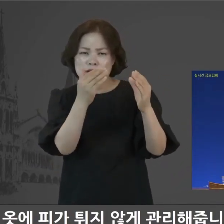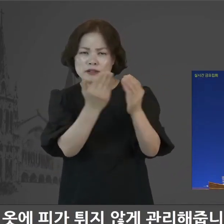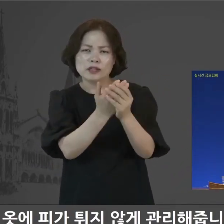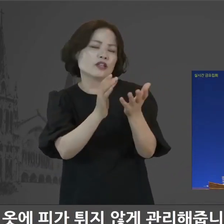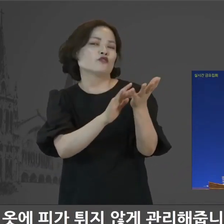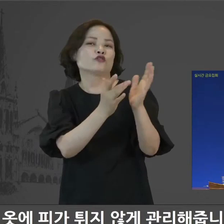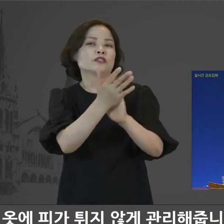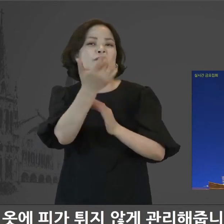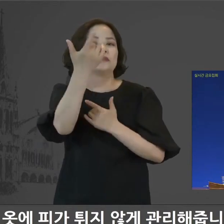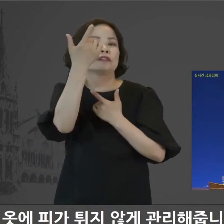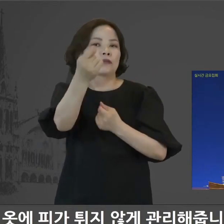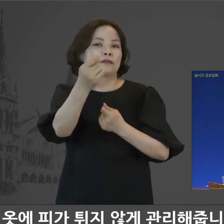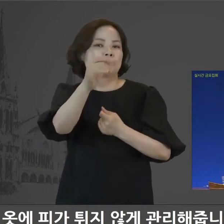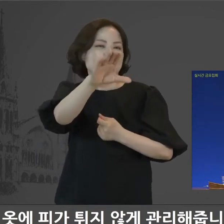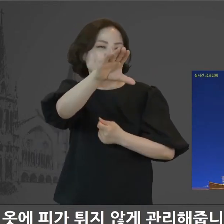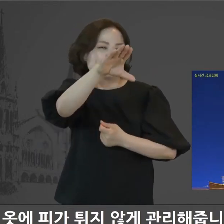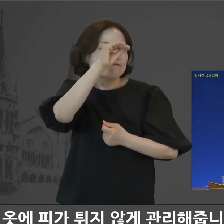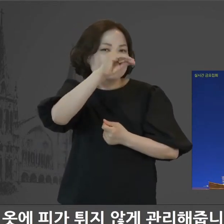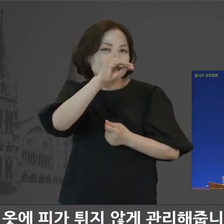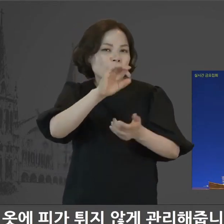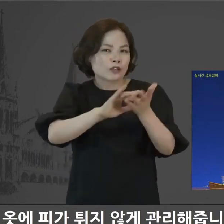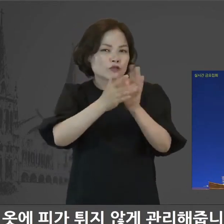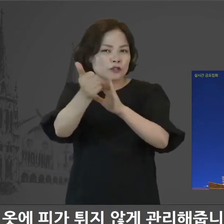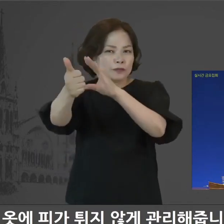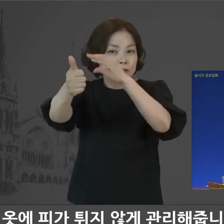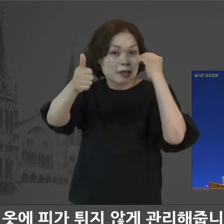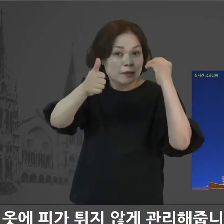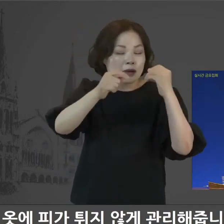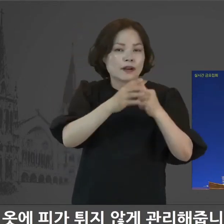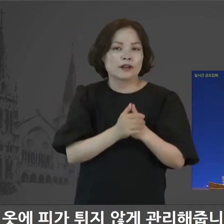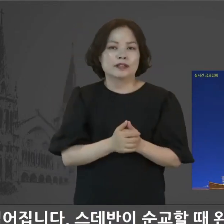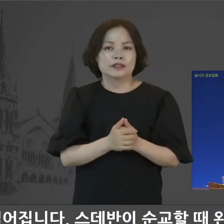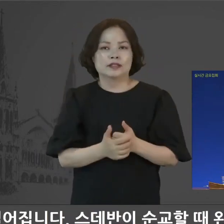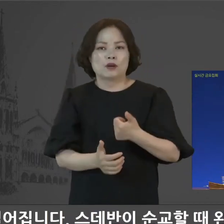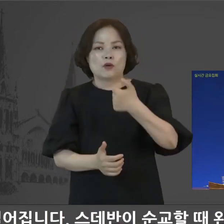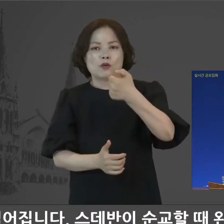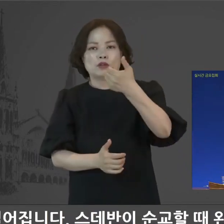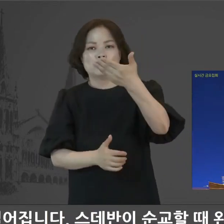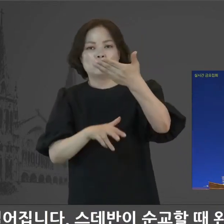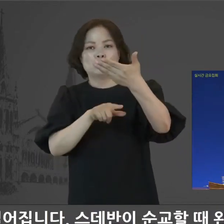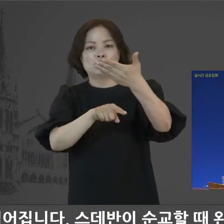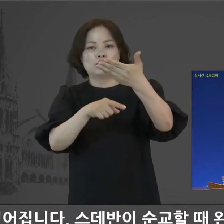따라가죠. 완전히 예수님 모델 따라갑니다. 확인합시다. 59절,